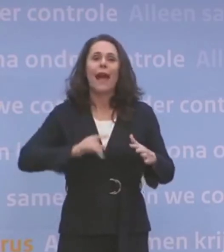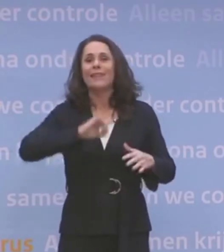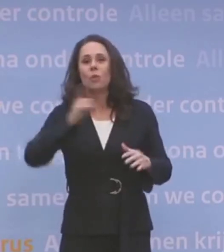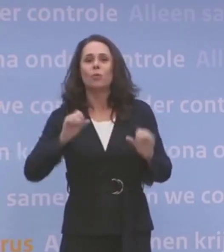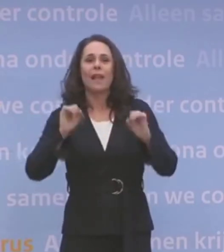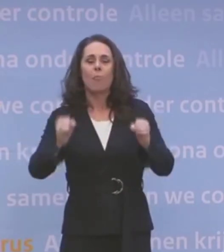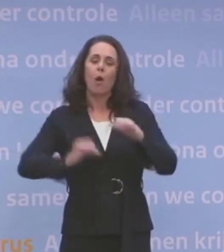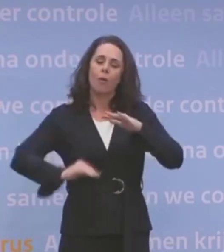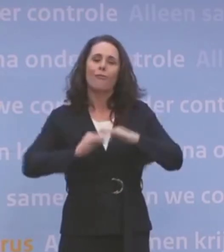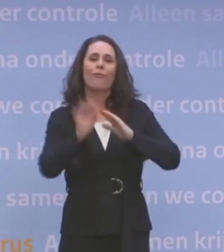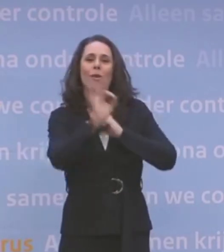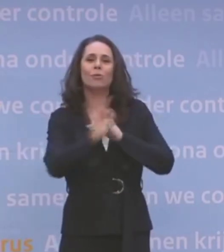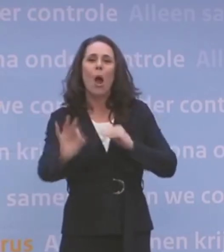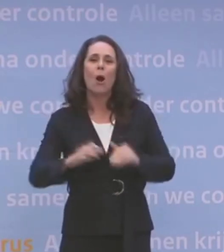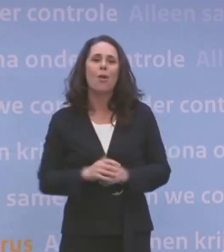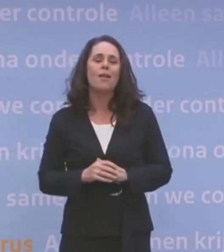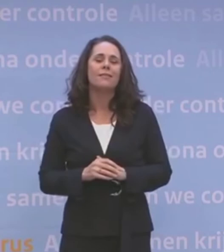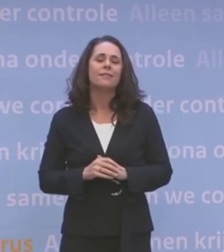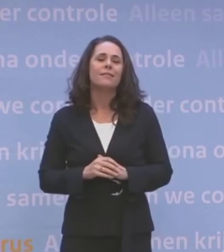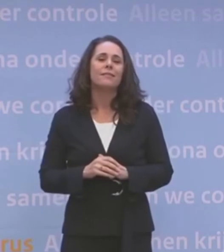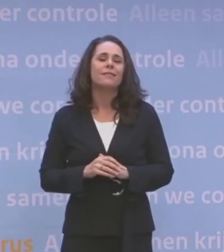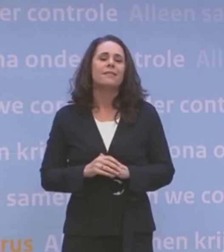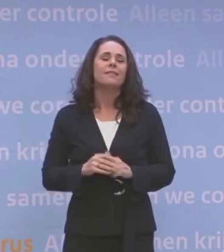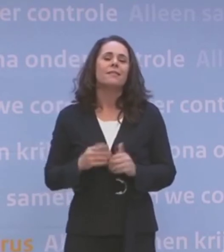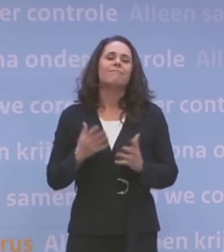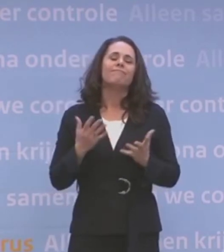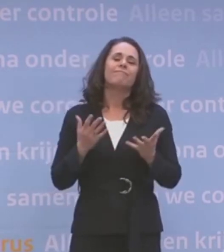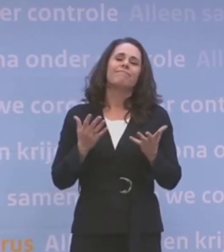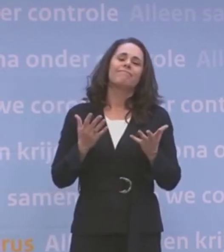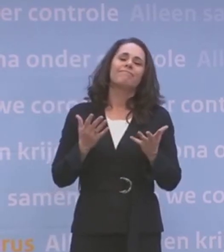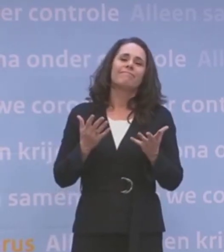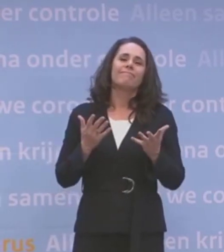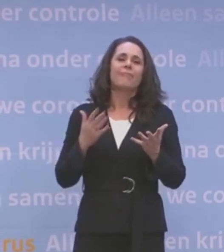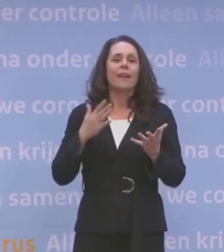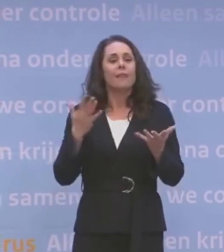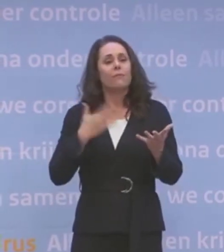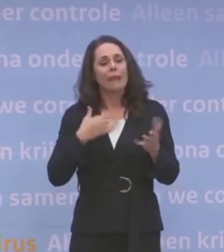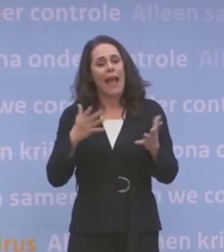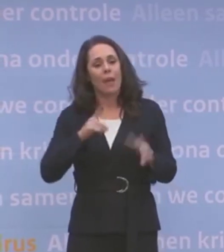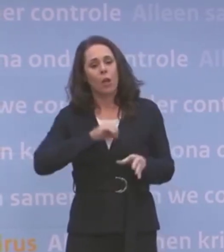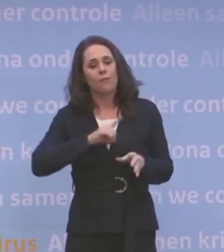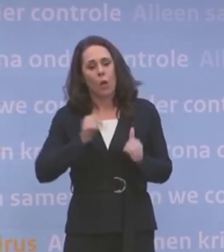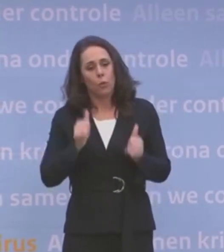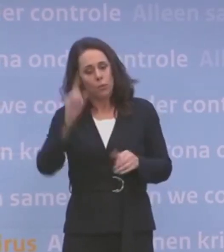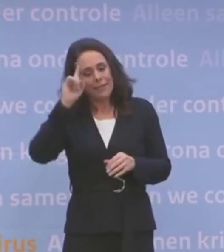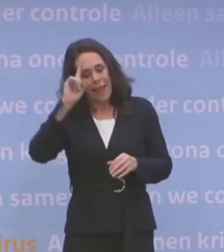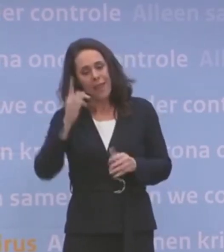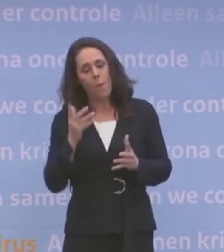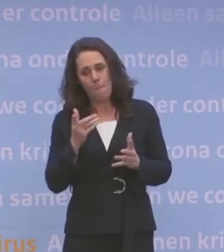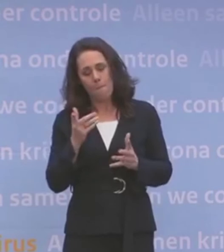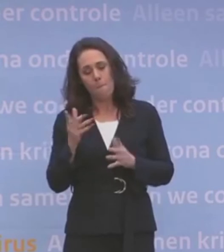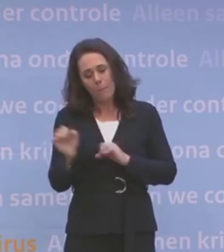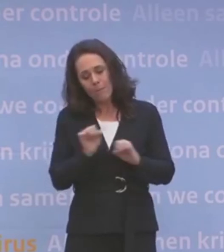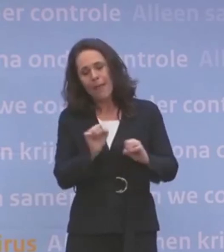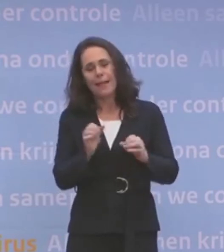een volle school weer te zitten. En we vonden het eigenlijk gewoon een goed idee om dat mee te nemen in